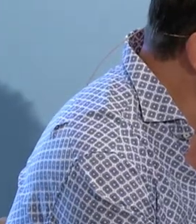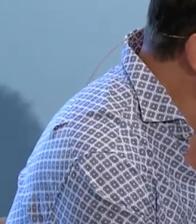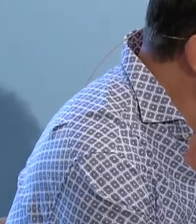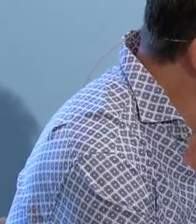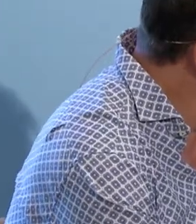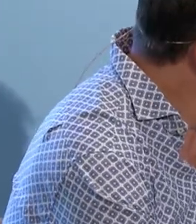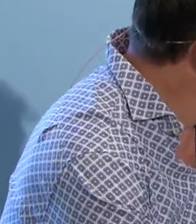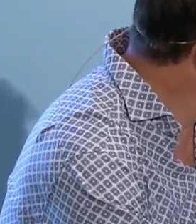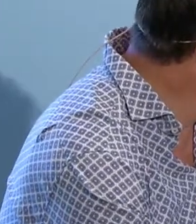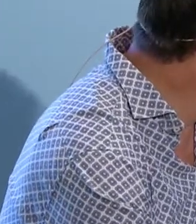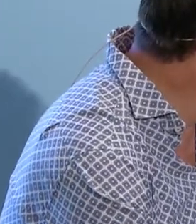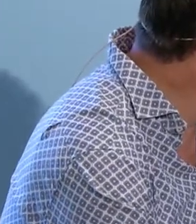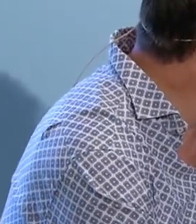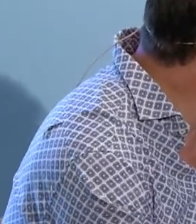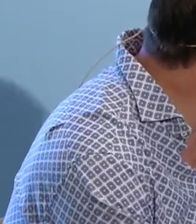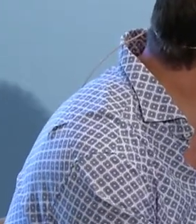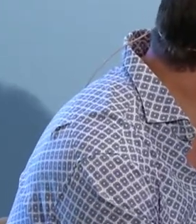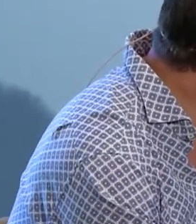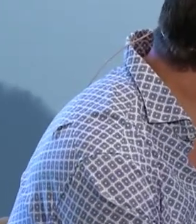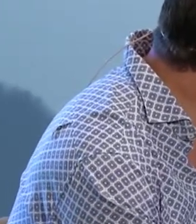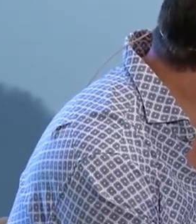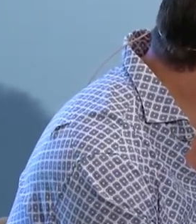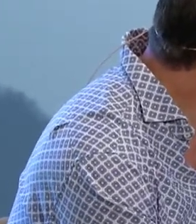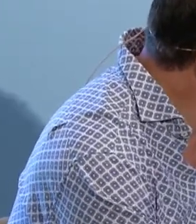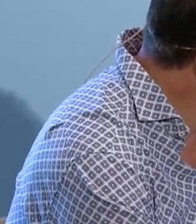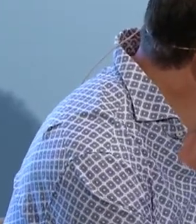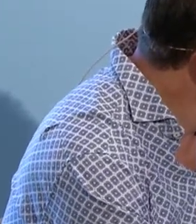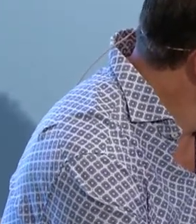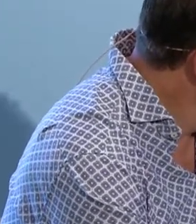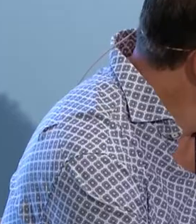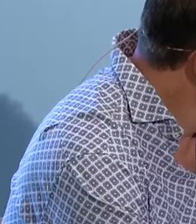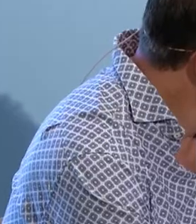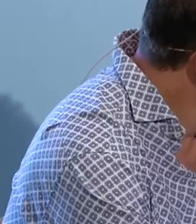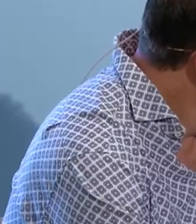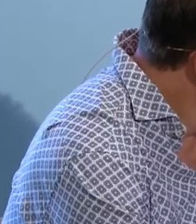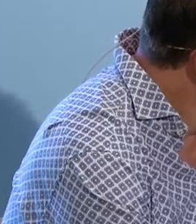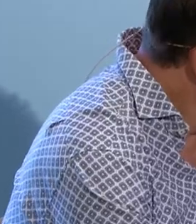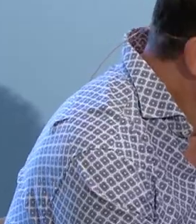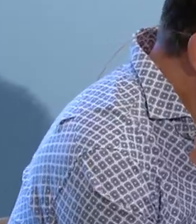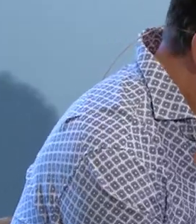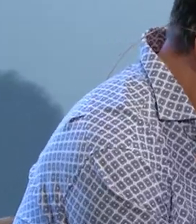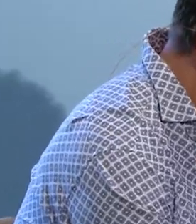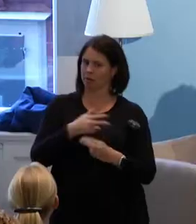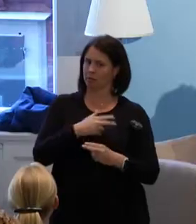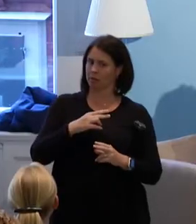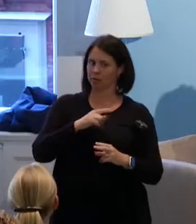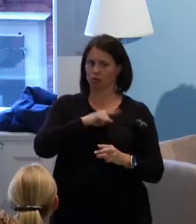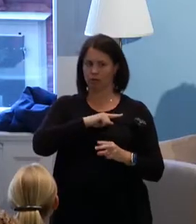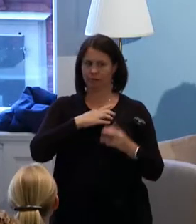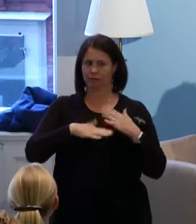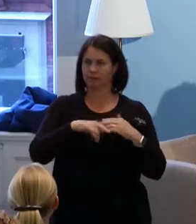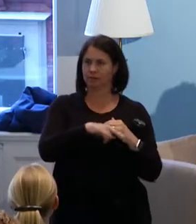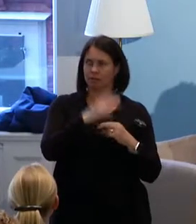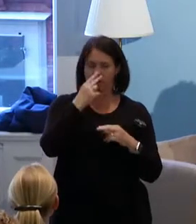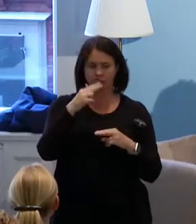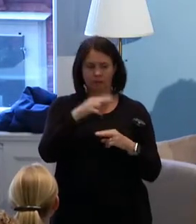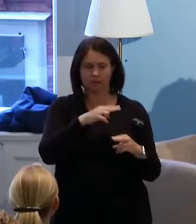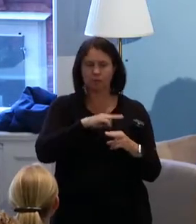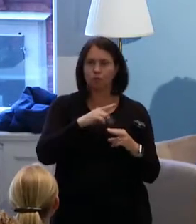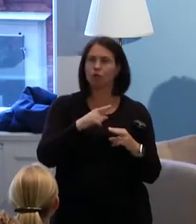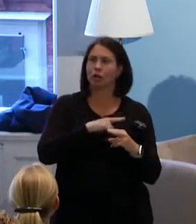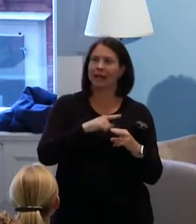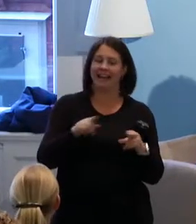ditt liv. Och bevaka. Finns det några skillnader? Alltså, Danmark är jätteintressant för Sveriges del, för det finns stora likheter, men